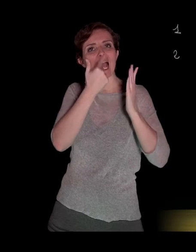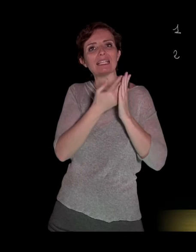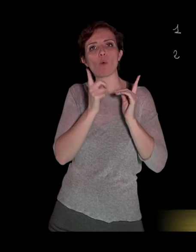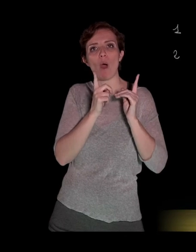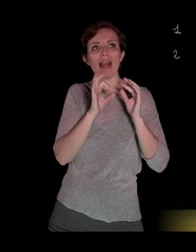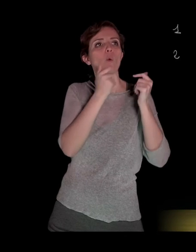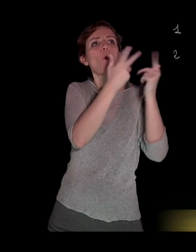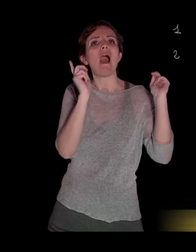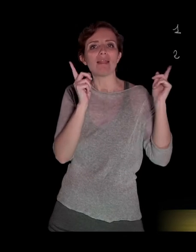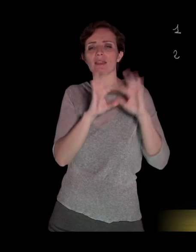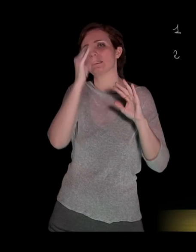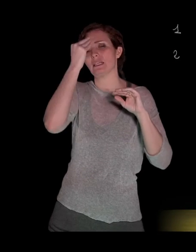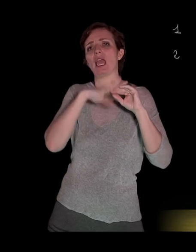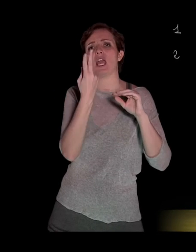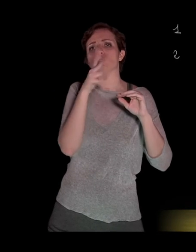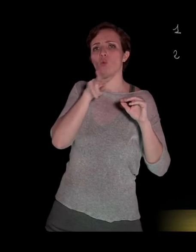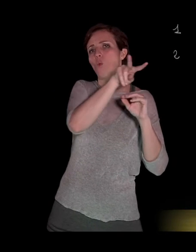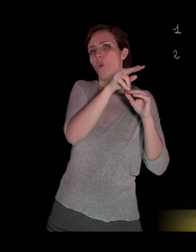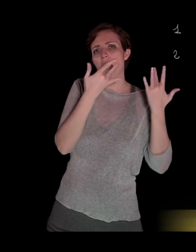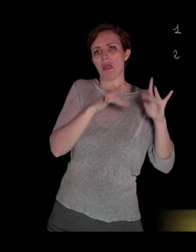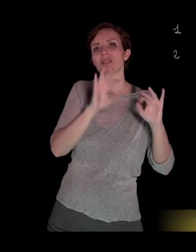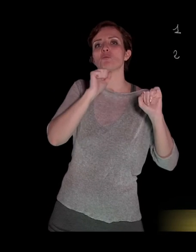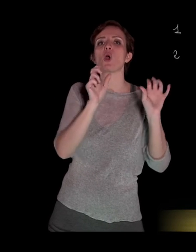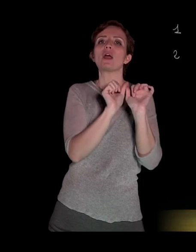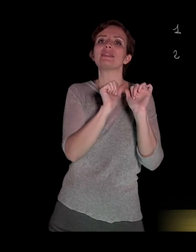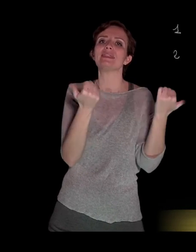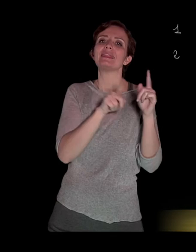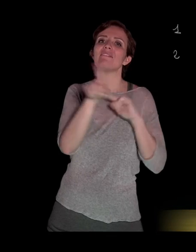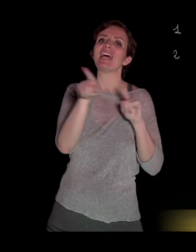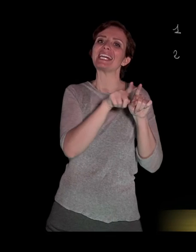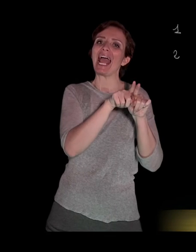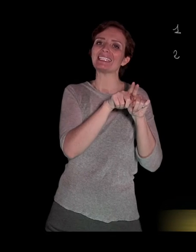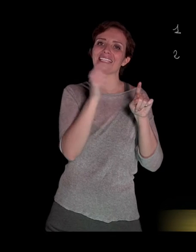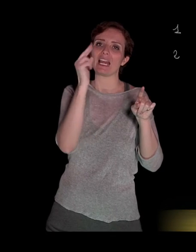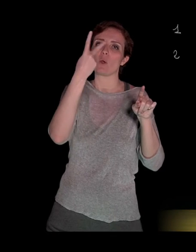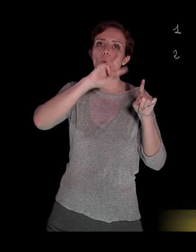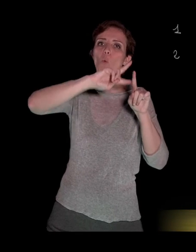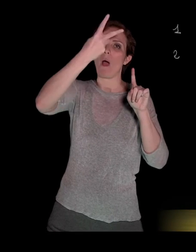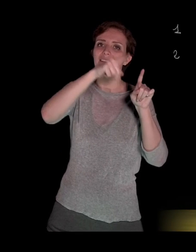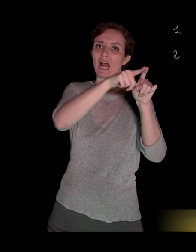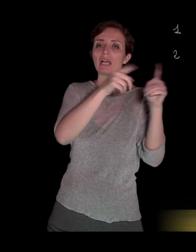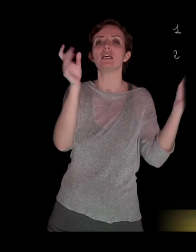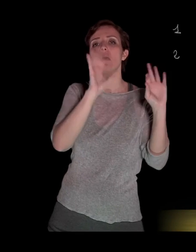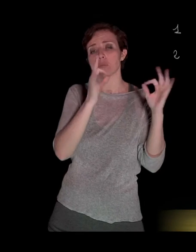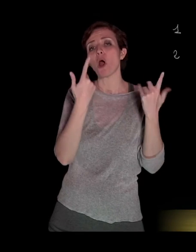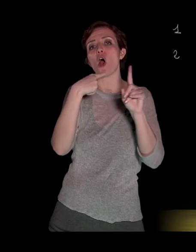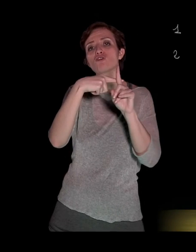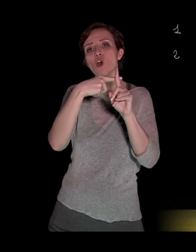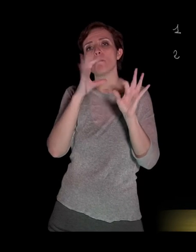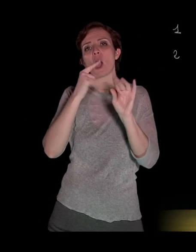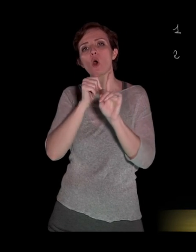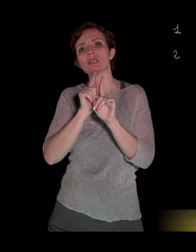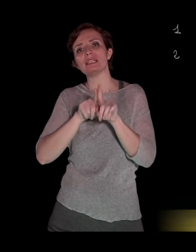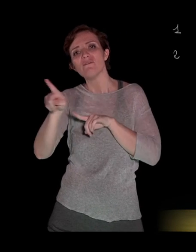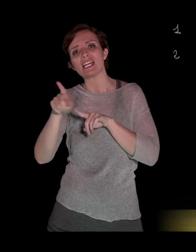esempio potrebbero essere una differenza di quadrati e quindi scomposta di conseguenza o anche una somma o una differenza di due cubi se il polinomio di